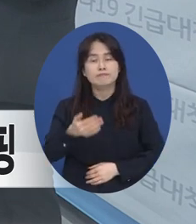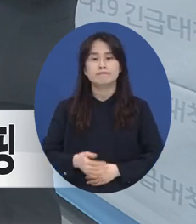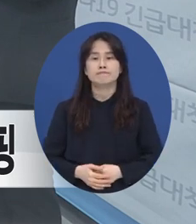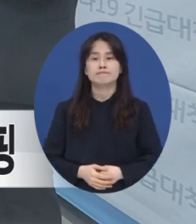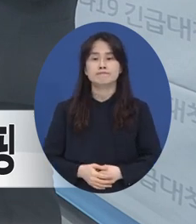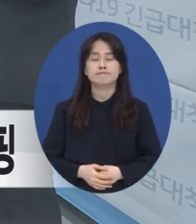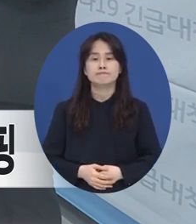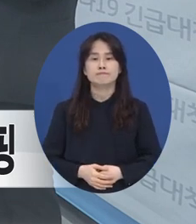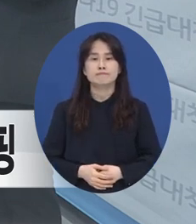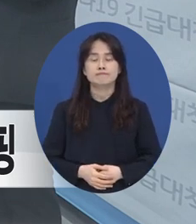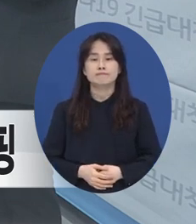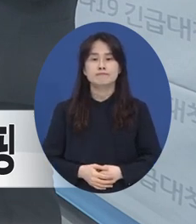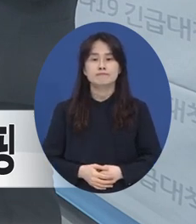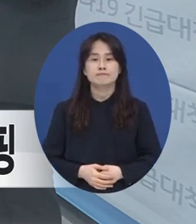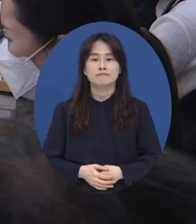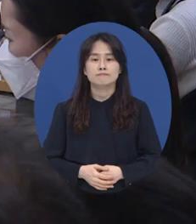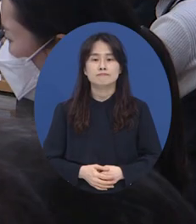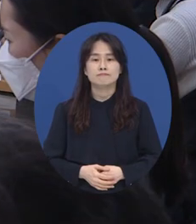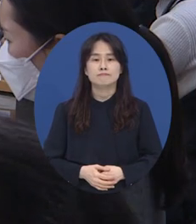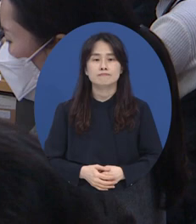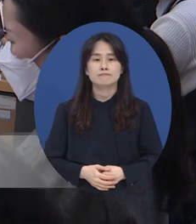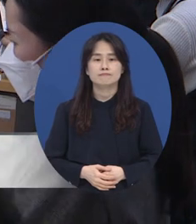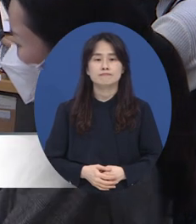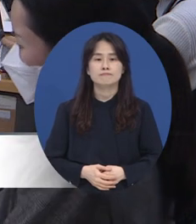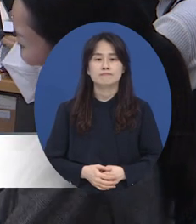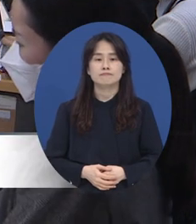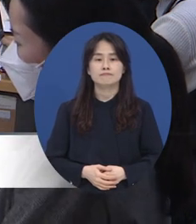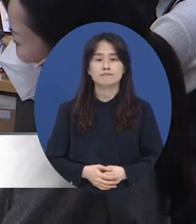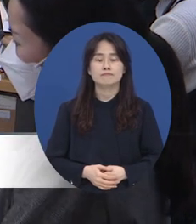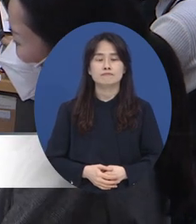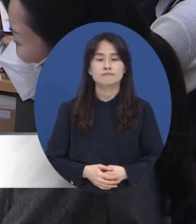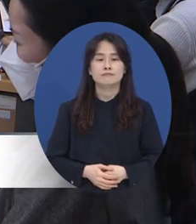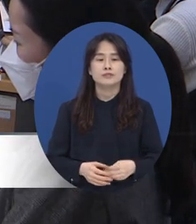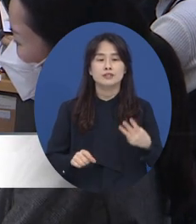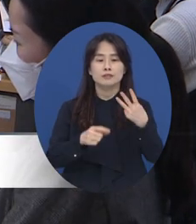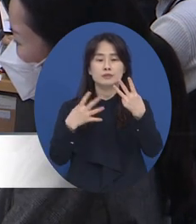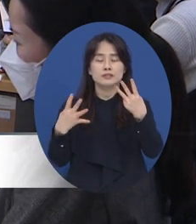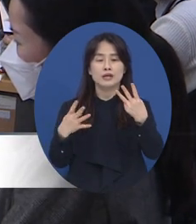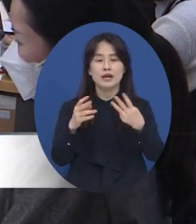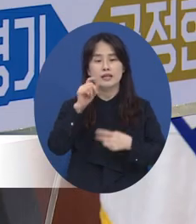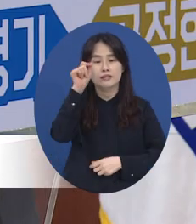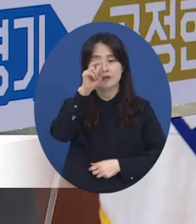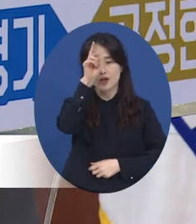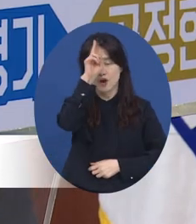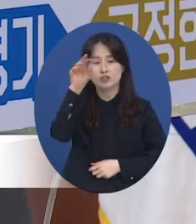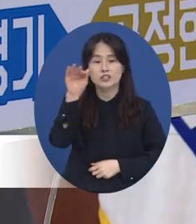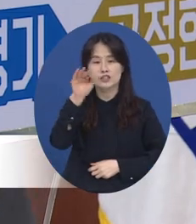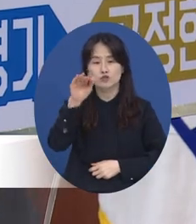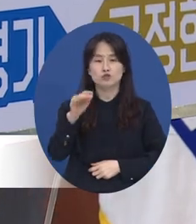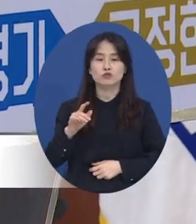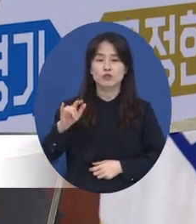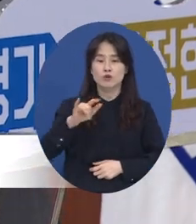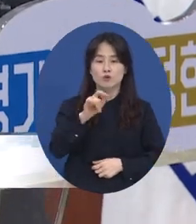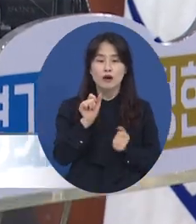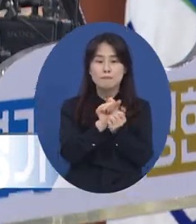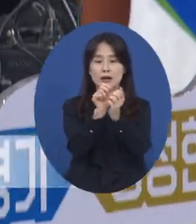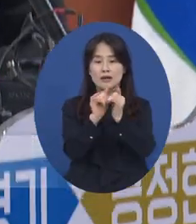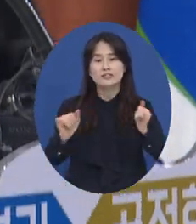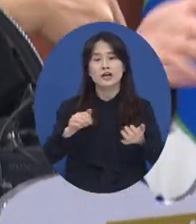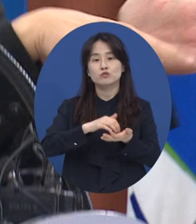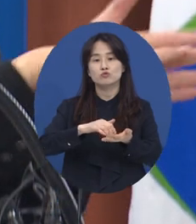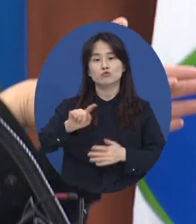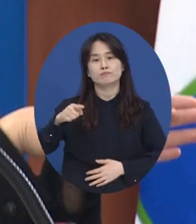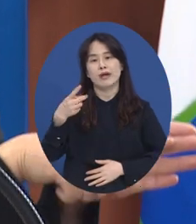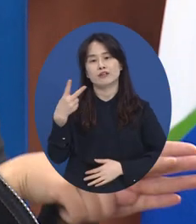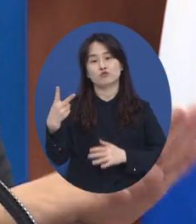화면 보시죠 오늘 3월 4일 0시 기준 경기도 코론 알고 확진 자는 총 팩 2